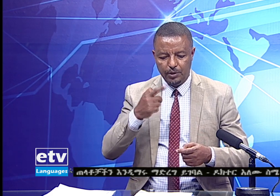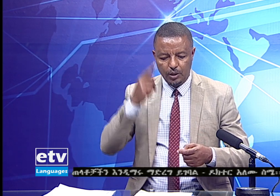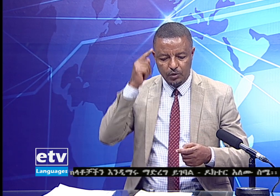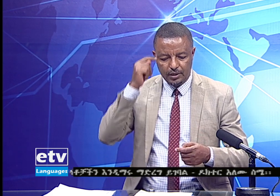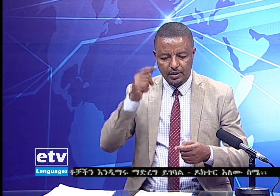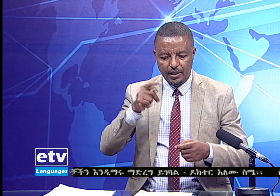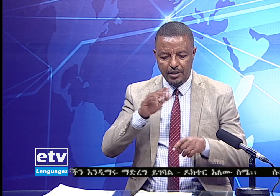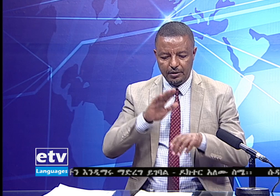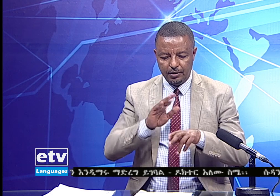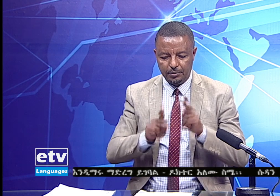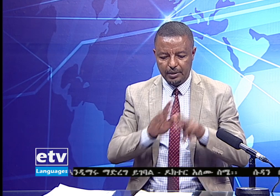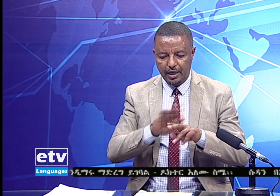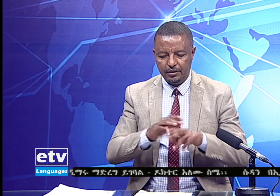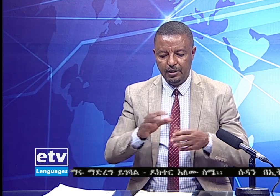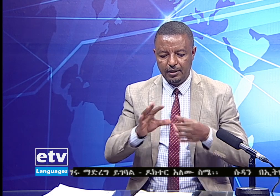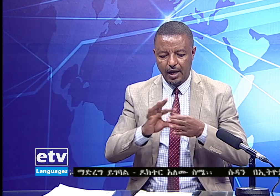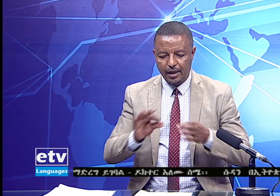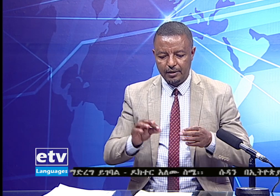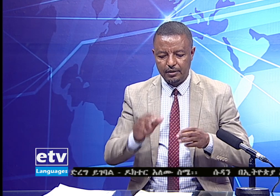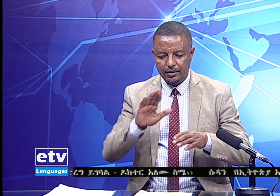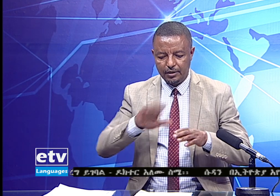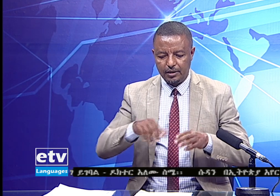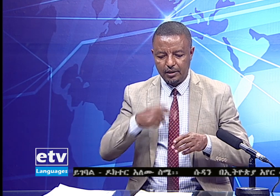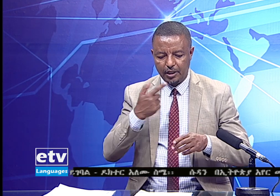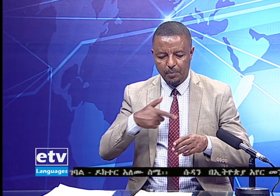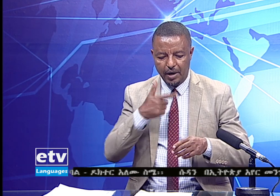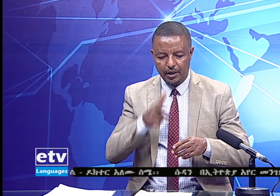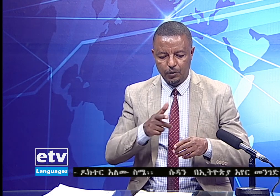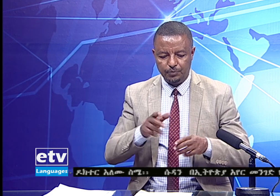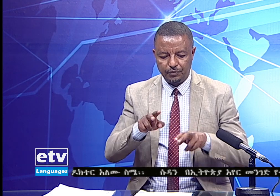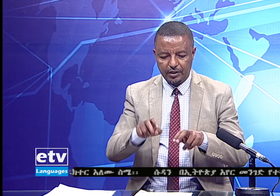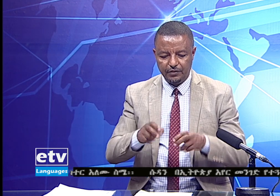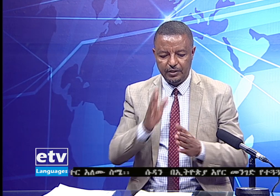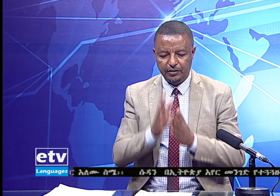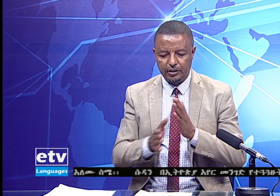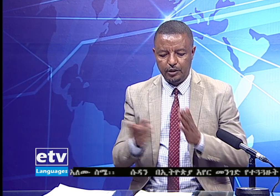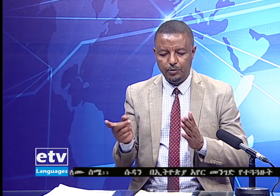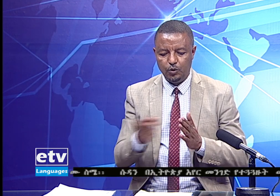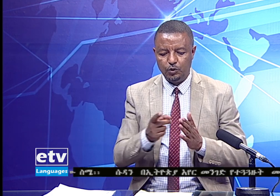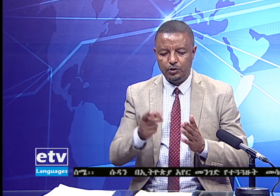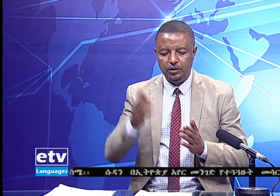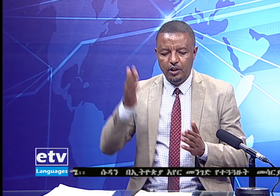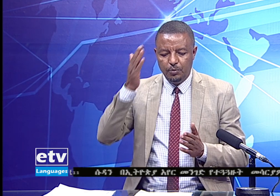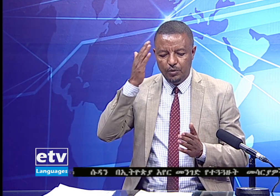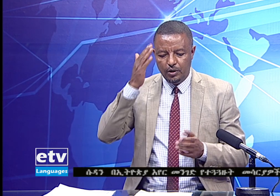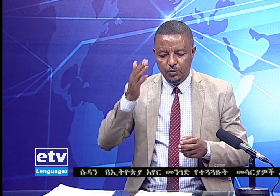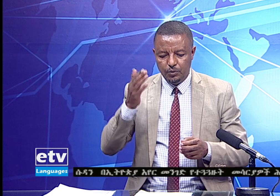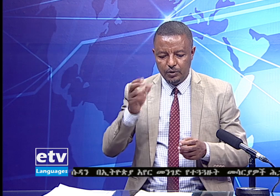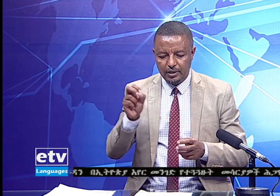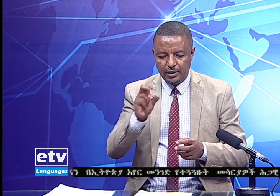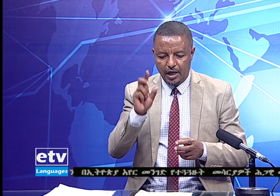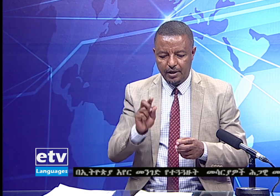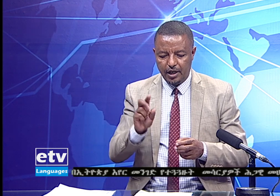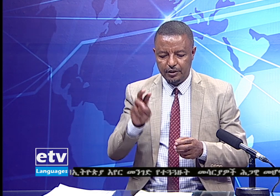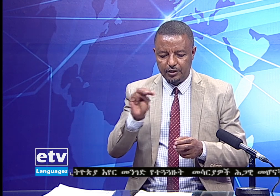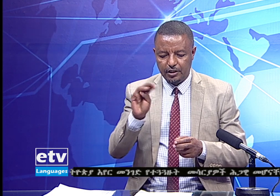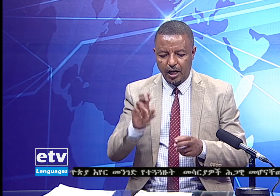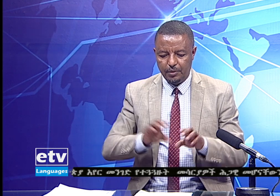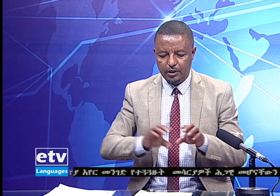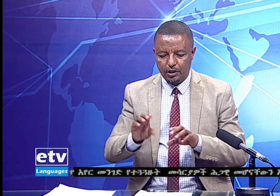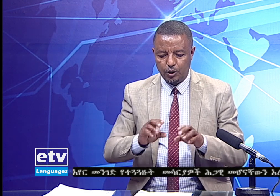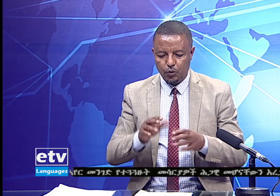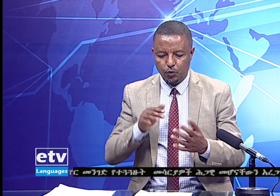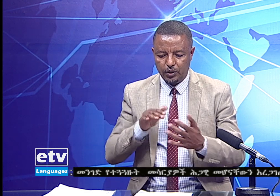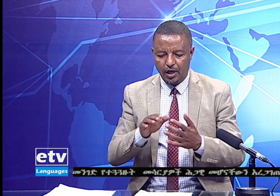አስበላሉ ለሚለው ለትግራይ ህዝብ ላይ ታሪክ ይቅር የማይለው ግፍ እየፈጸመ መሆኑን በውቅናና